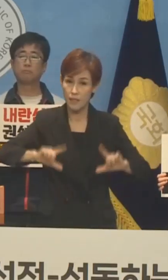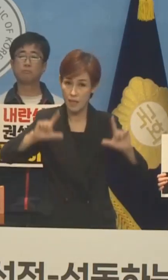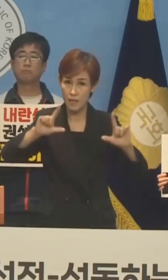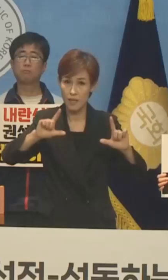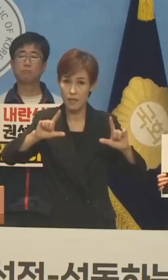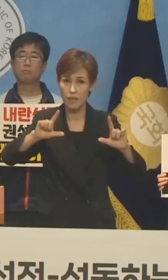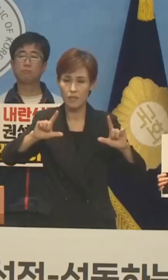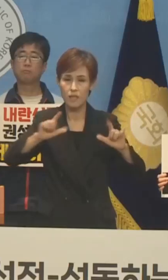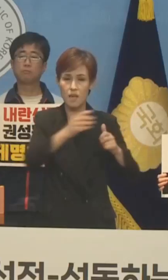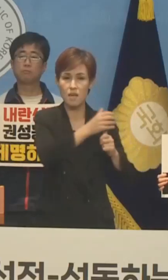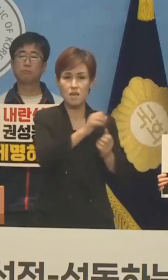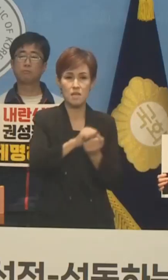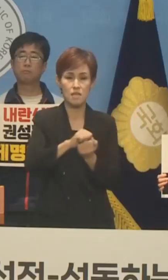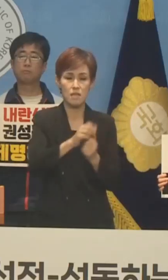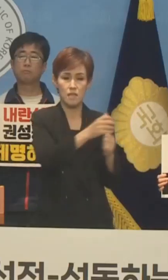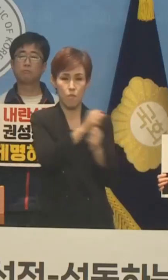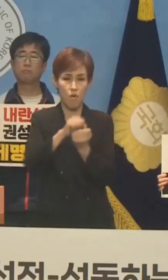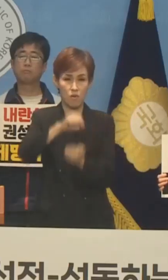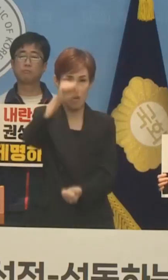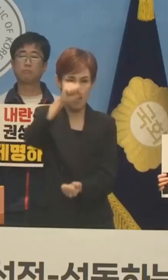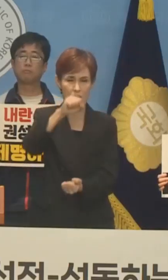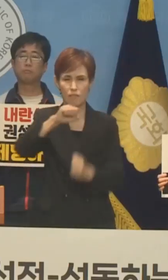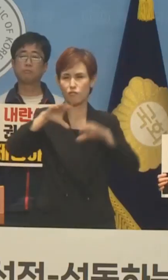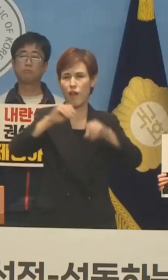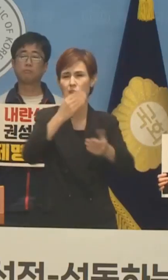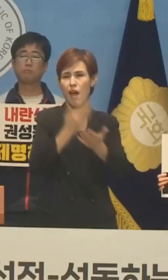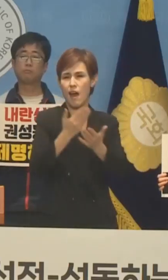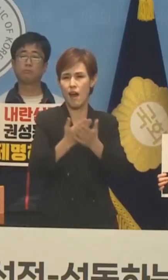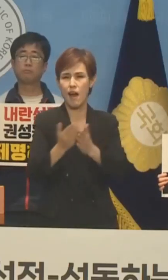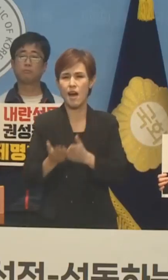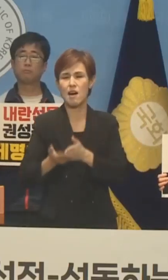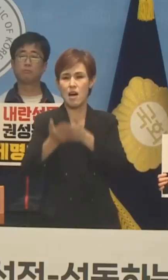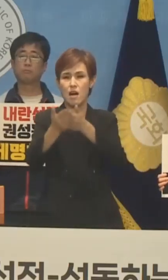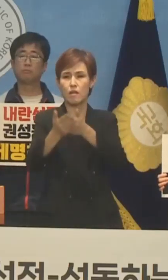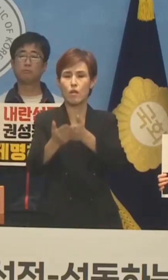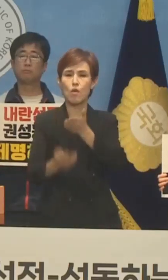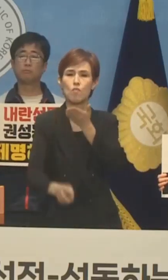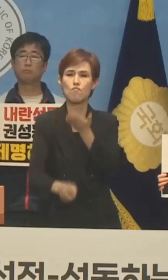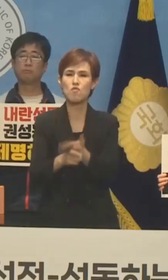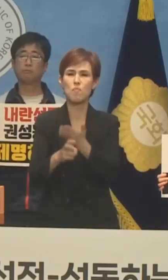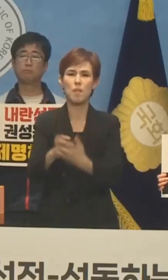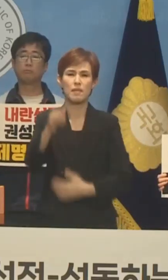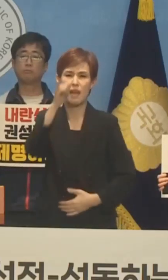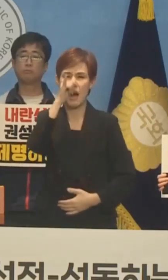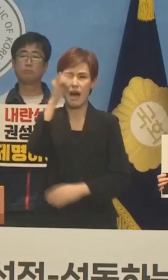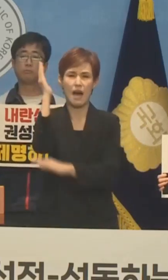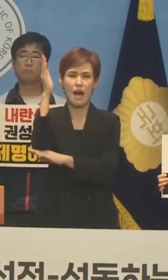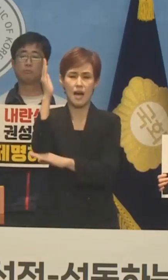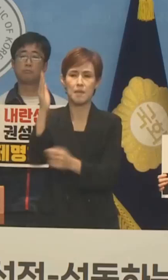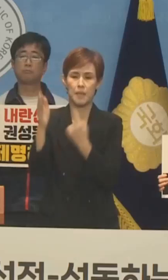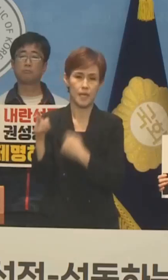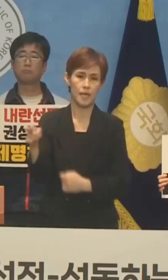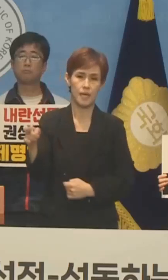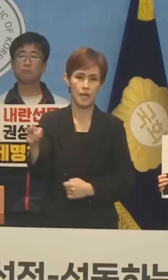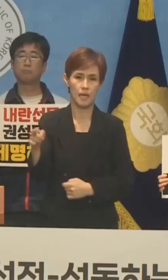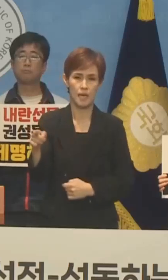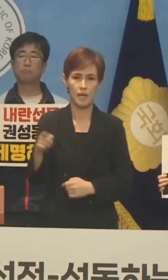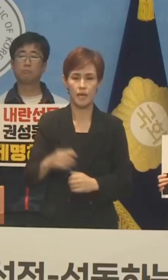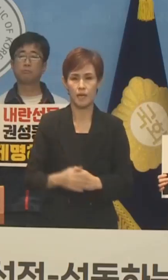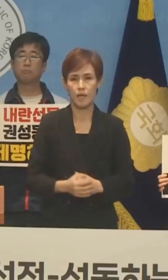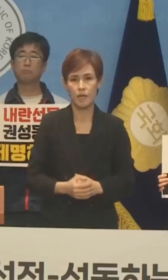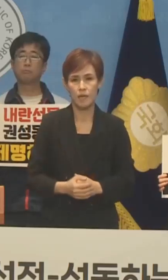당일에도 체포영장 집행을 당장 중단하라며 불법, 무효 등의 터무니없는 억지 주장을 하여 우익